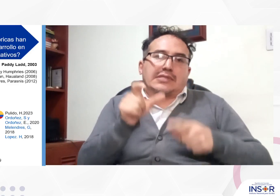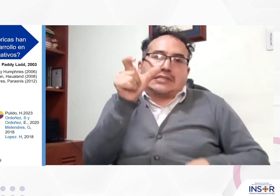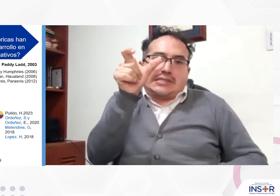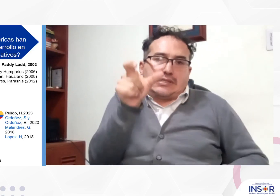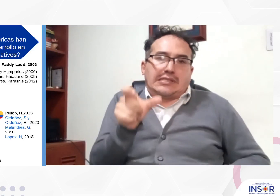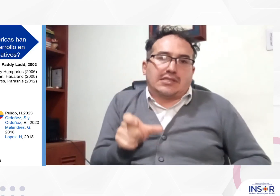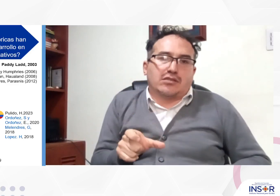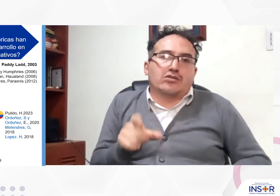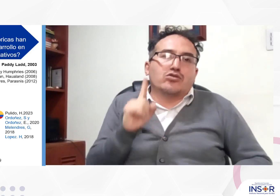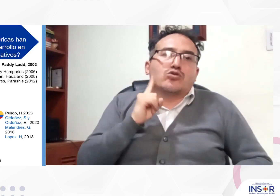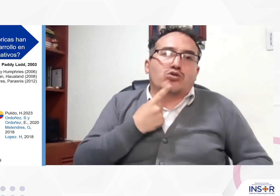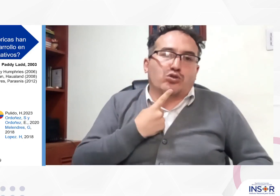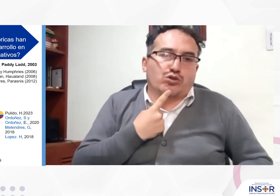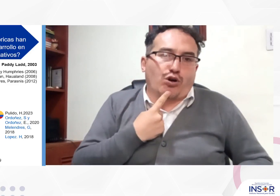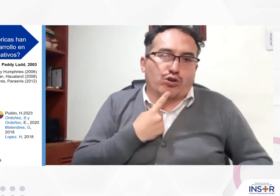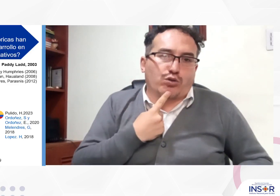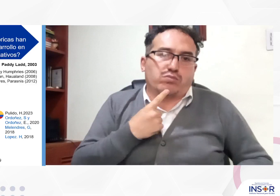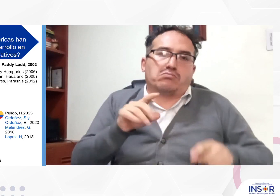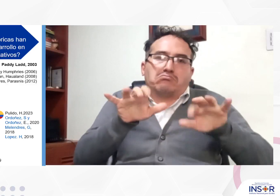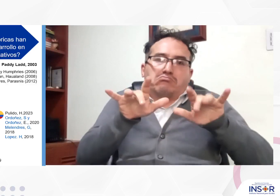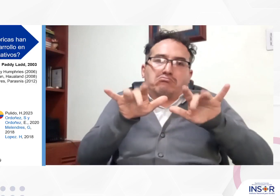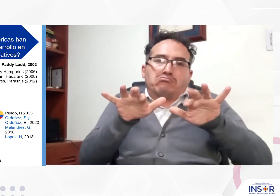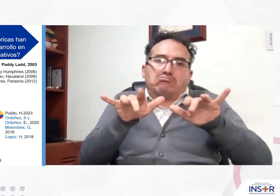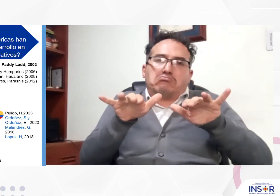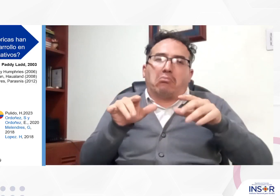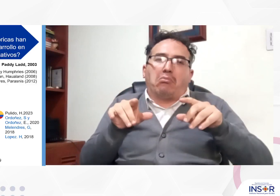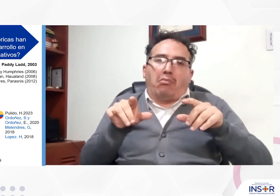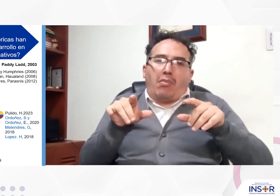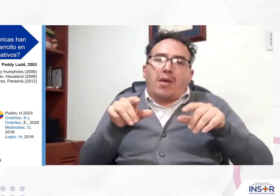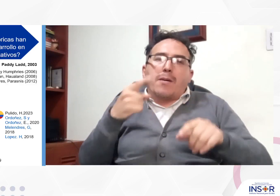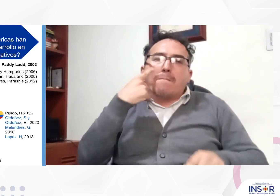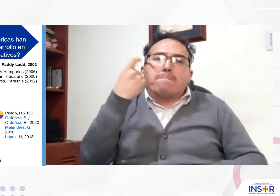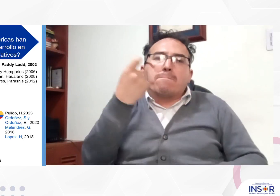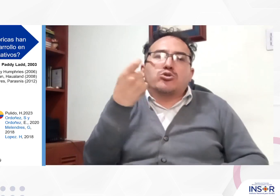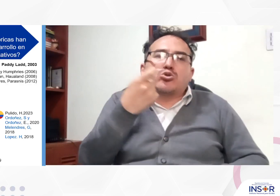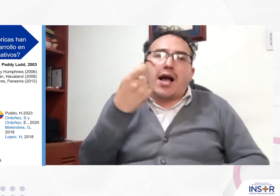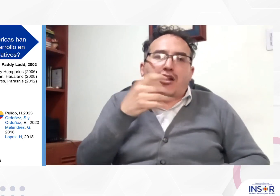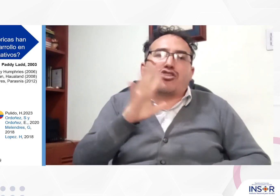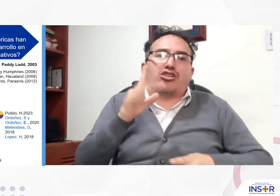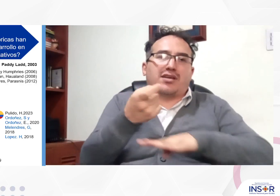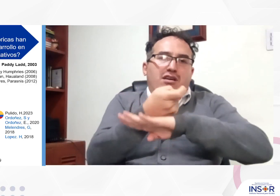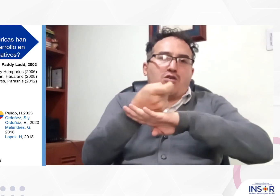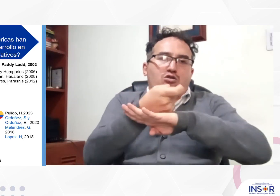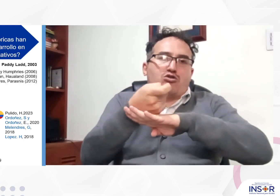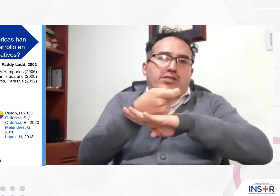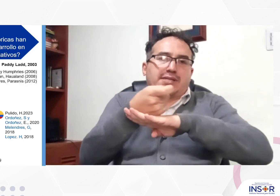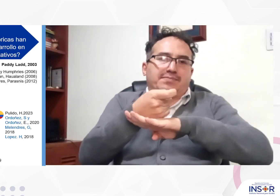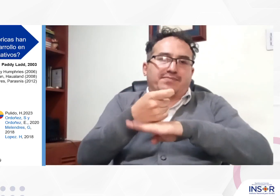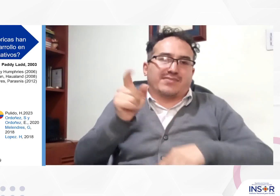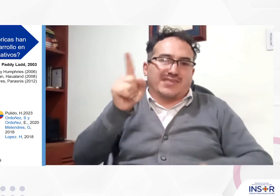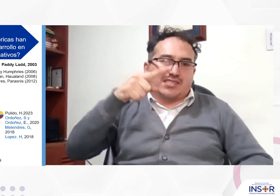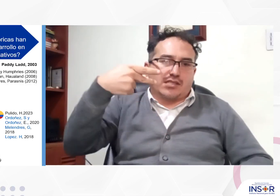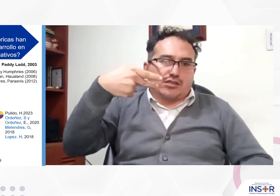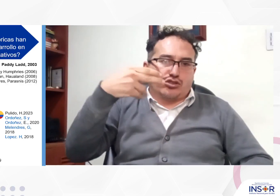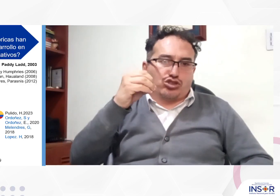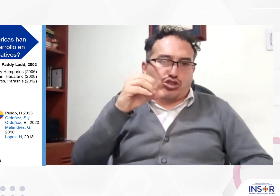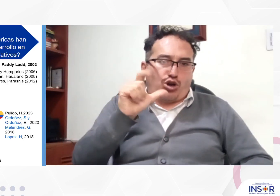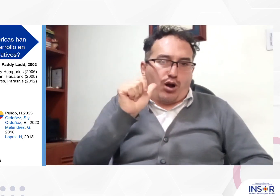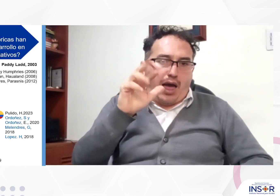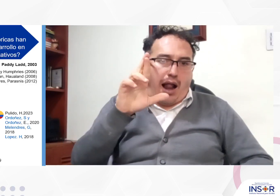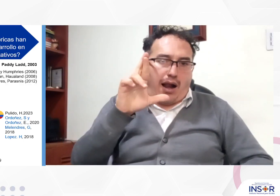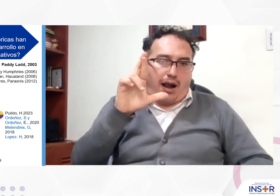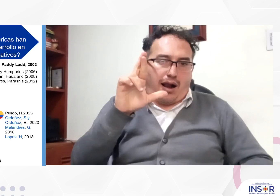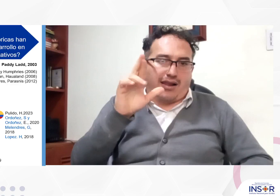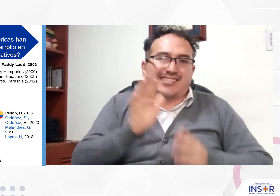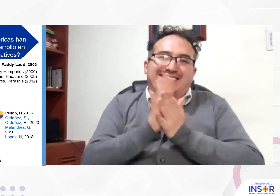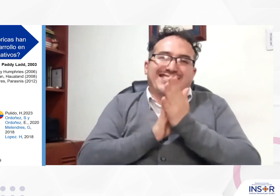como sordidad, también con persona sorda. Entonces, buscando con esas palabras clave, entonces lo que he hecho es buscar en